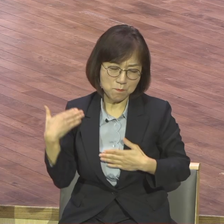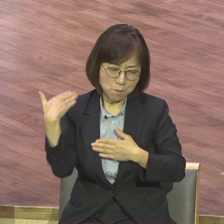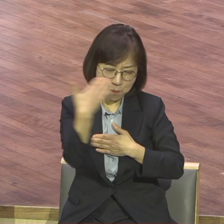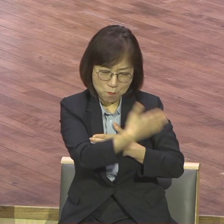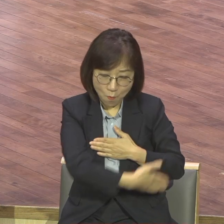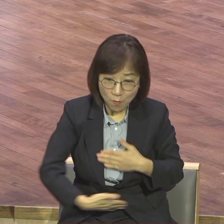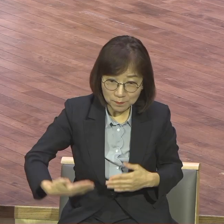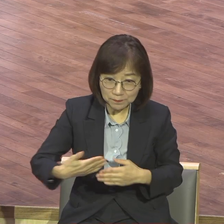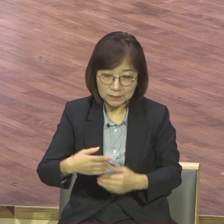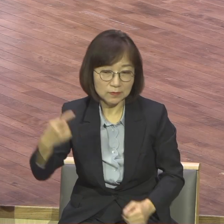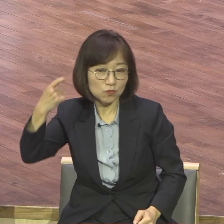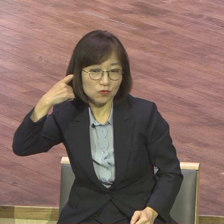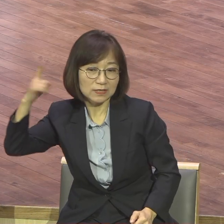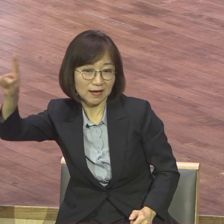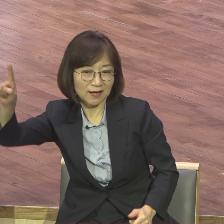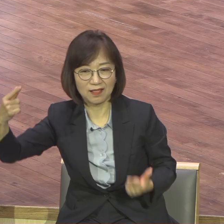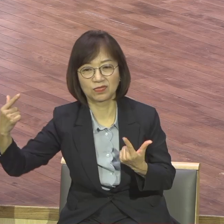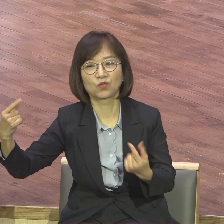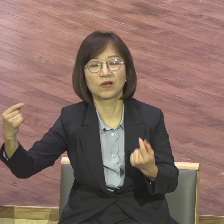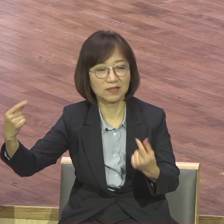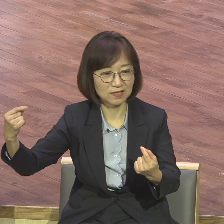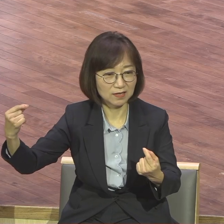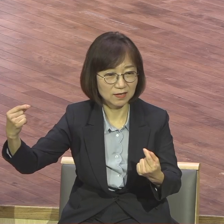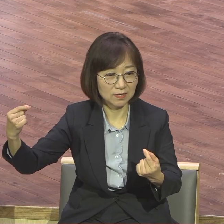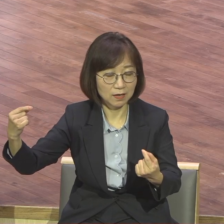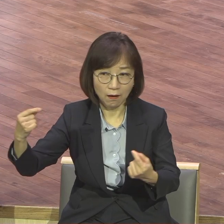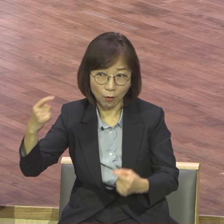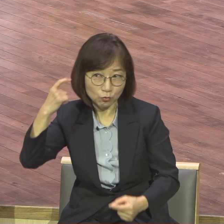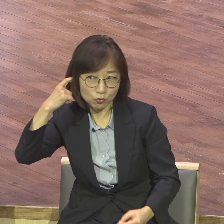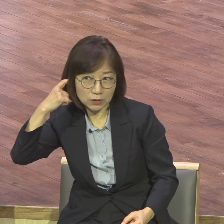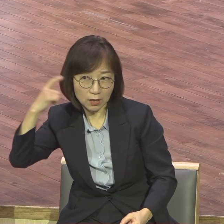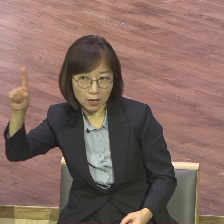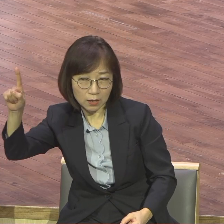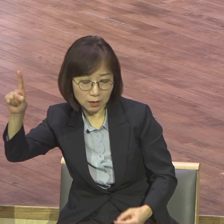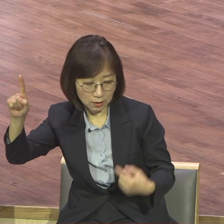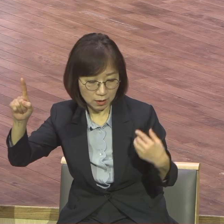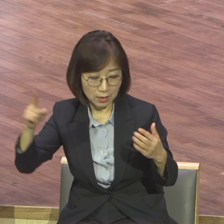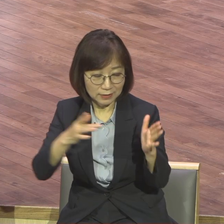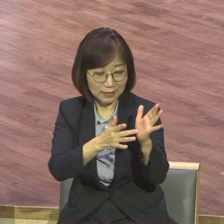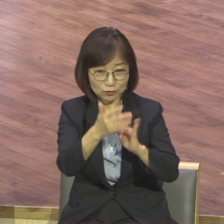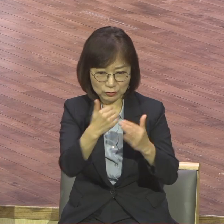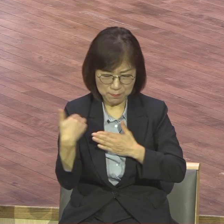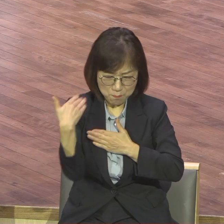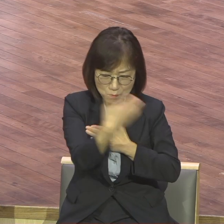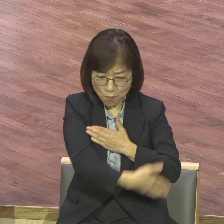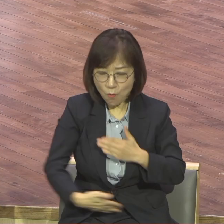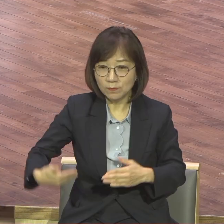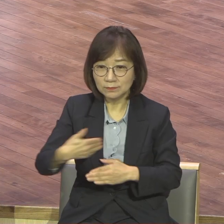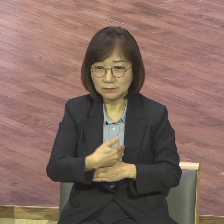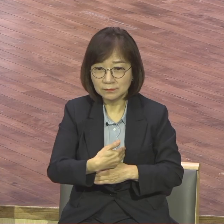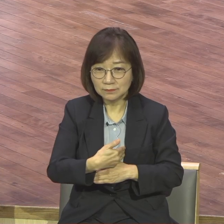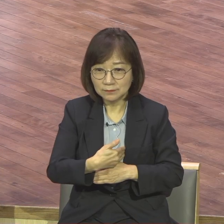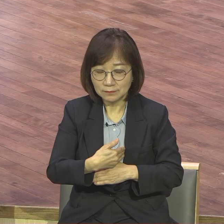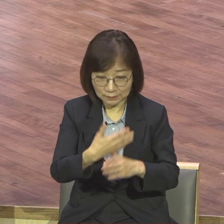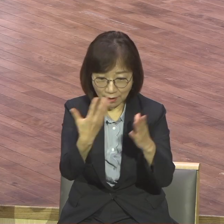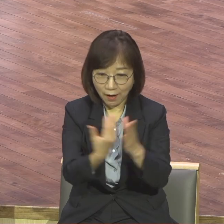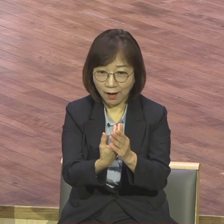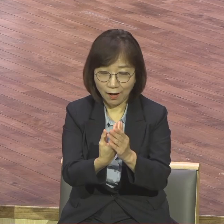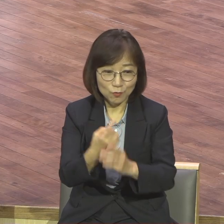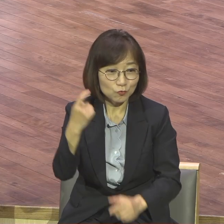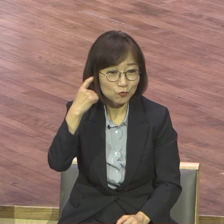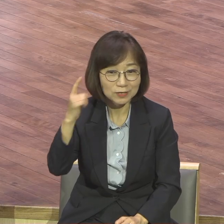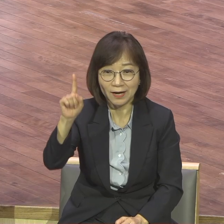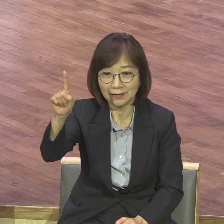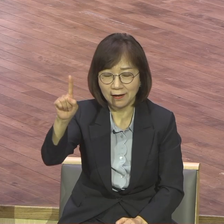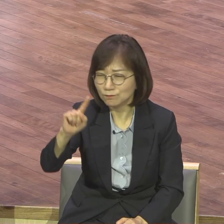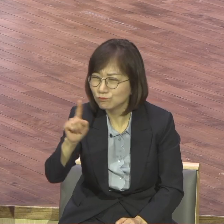없었다 그랬어요. 극단적인 말까지 했어요. 예수님은 온몸에 귀뿐이었다. 예수님 공생의